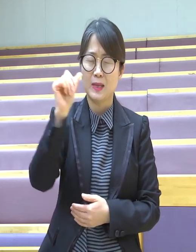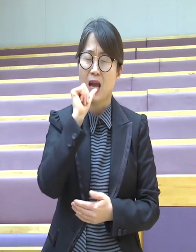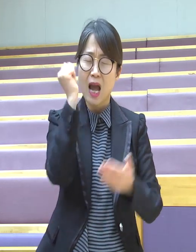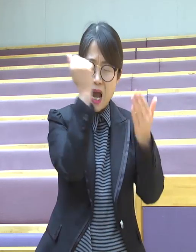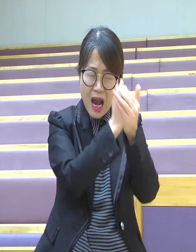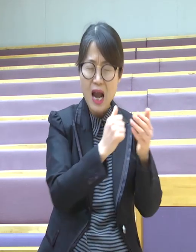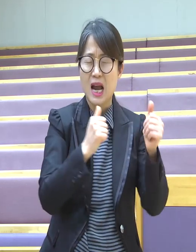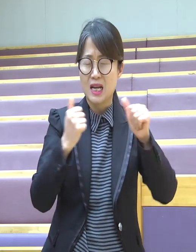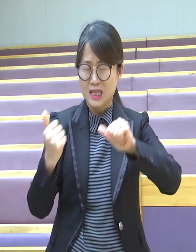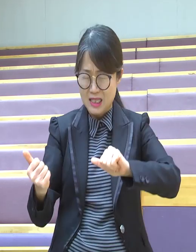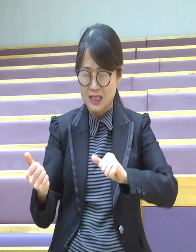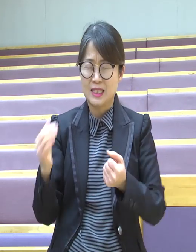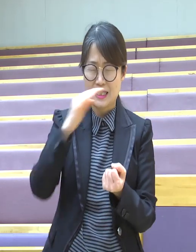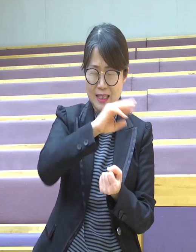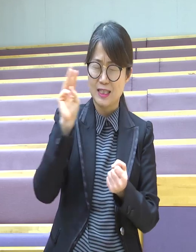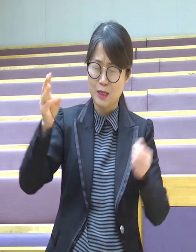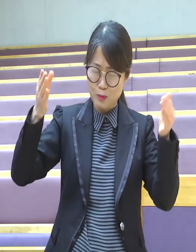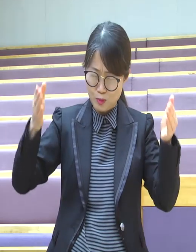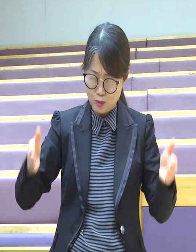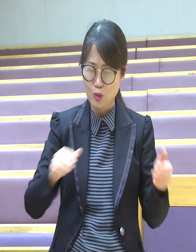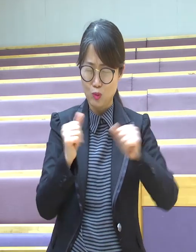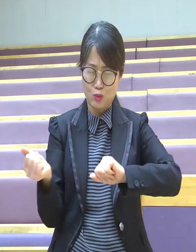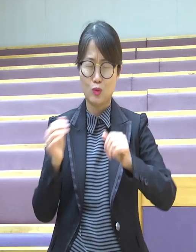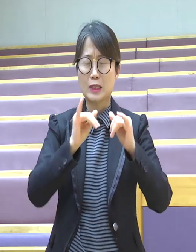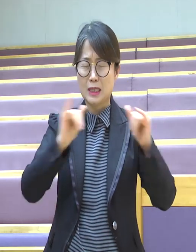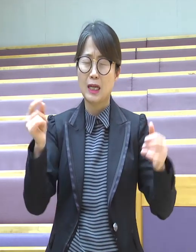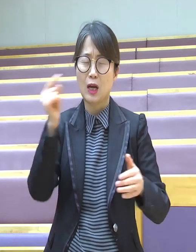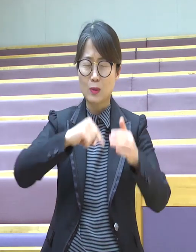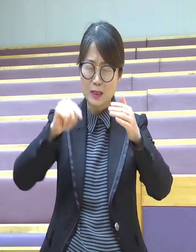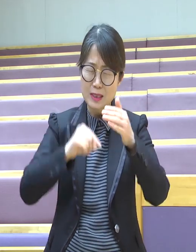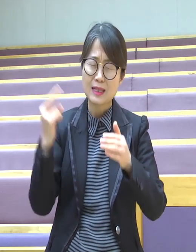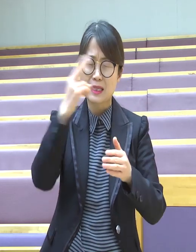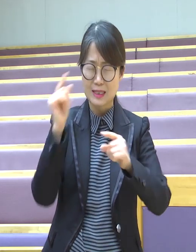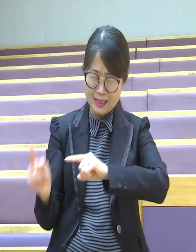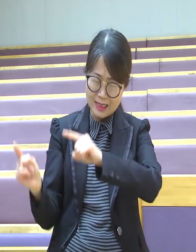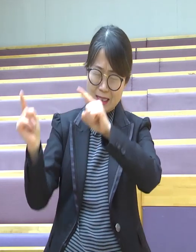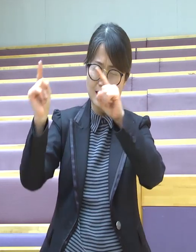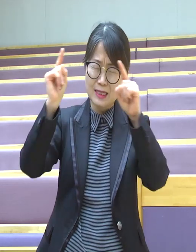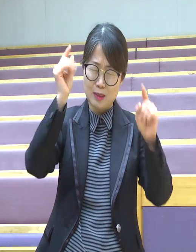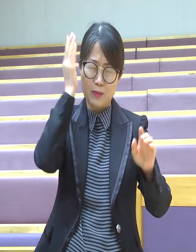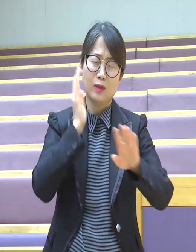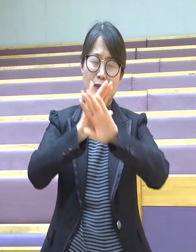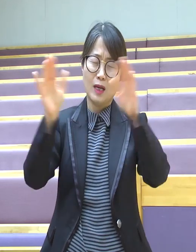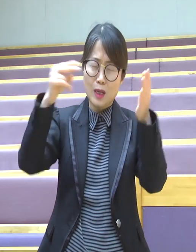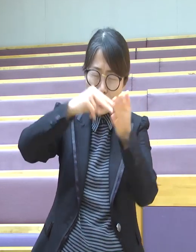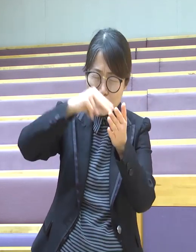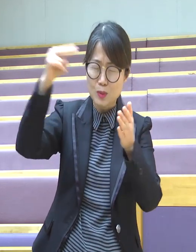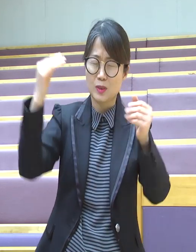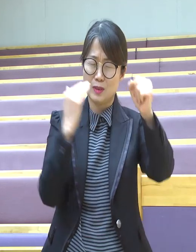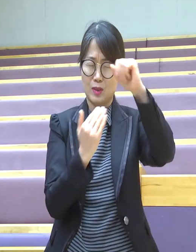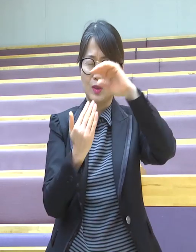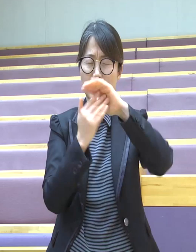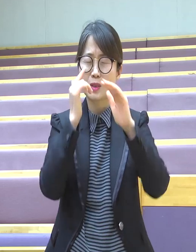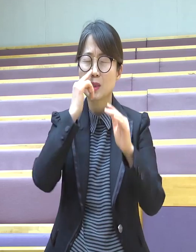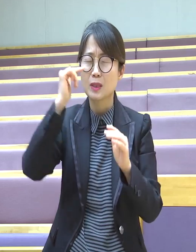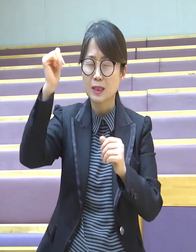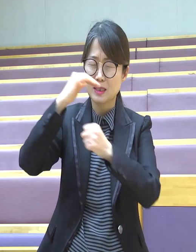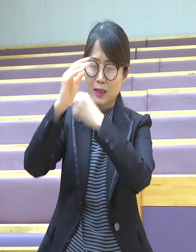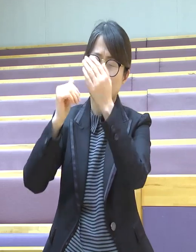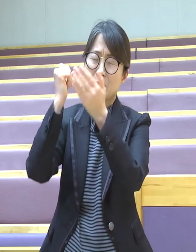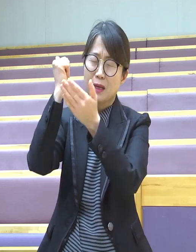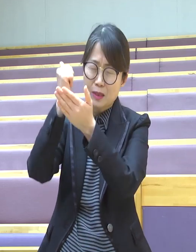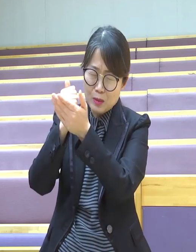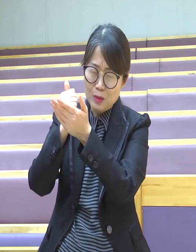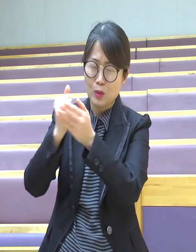받아 십자가에 못 박혀 죽으시고 장사된 지 사흘 만에 죽은 자 가운데서 다시 살아나셨으며